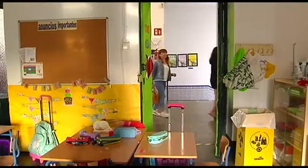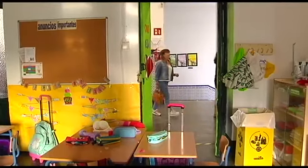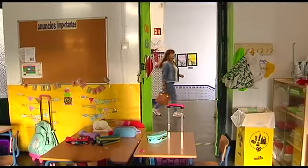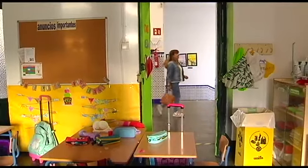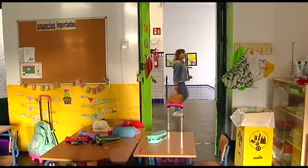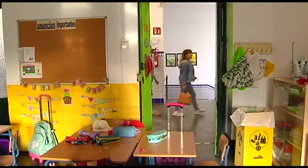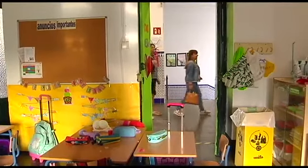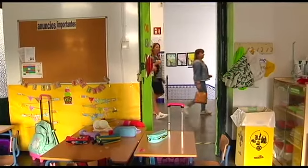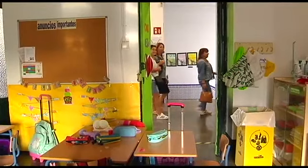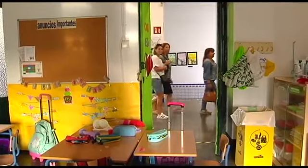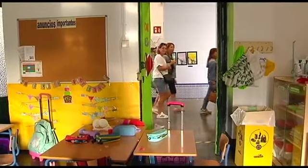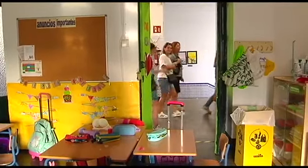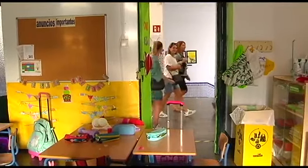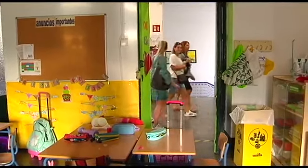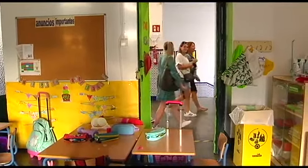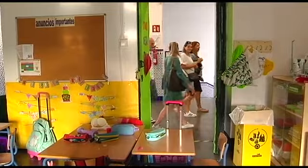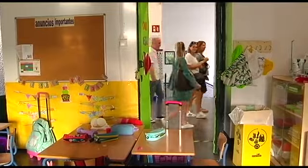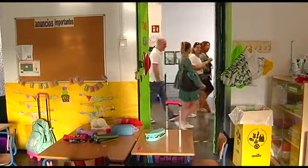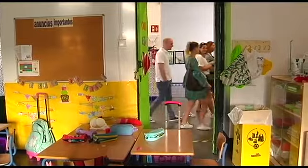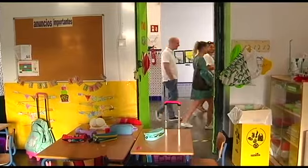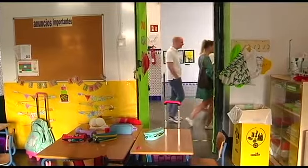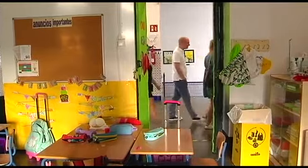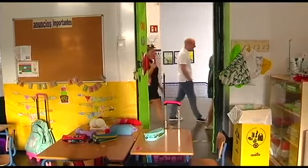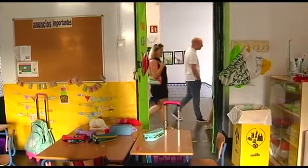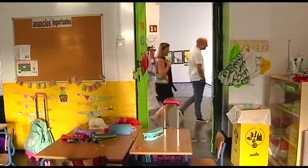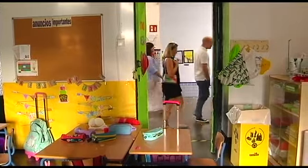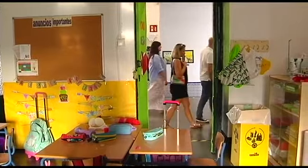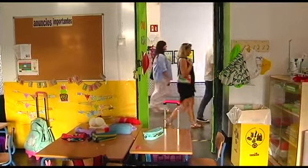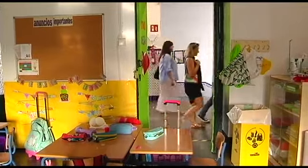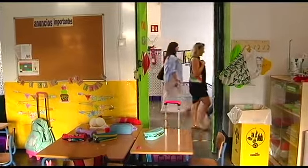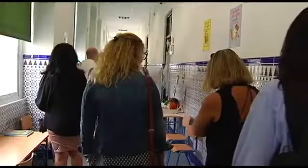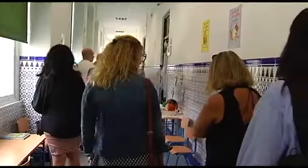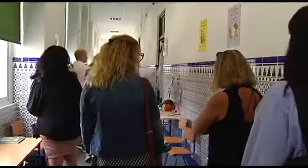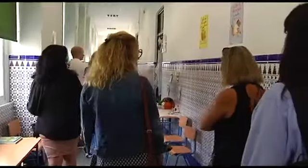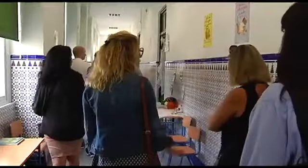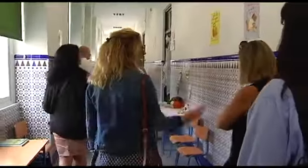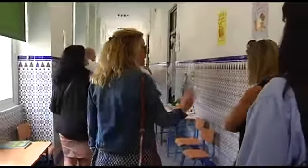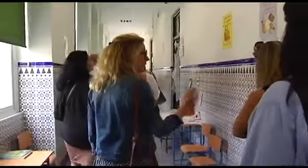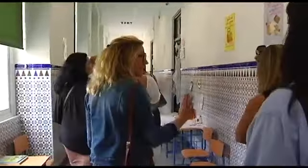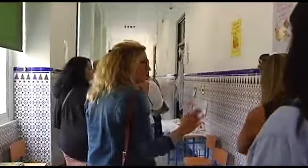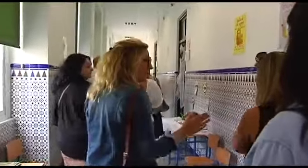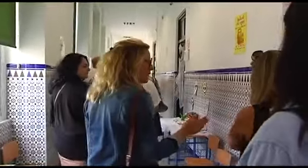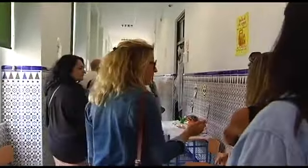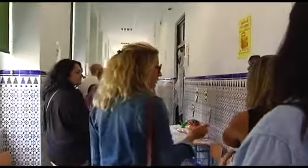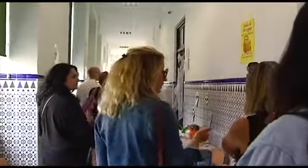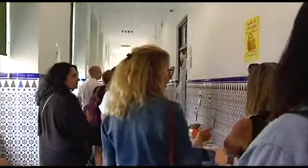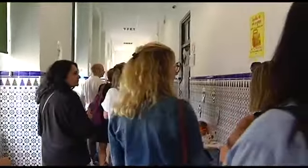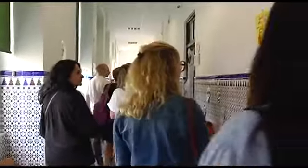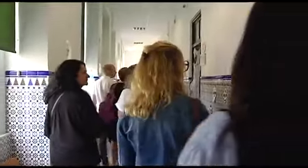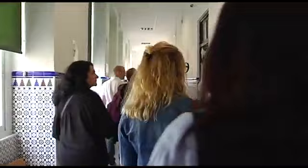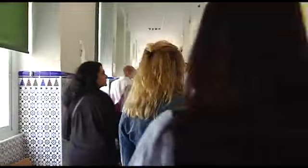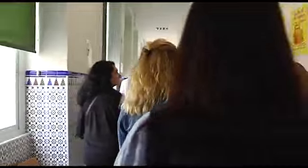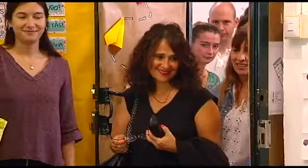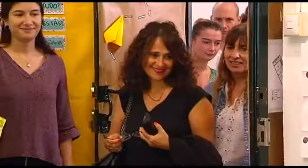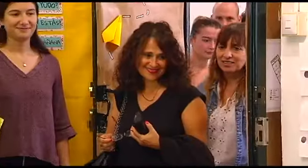Colegio Colón, proyecto bilingüe de lengua de signo a lengua oral, y luego hacemos un pequeño recorrido por las clases que lo veáis in situ.